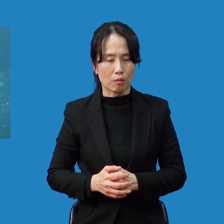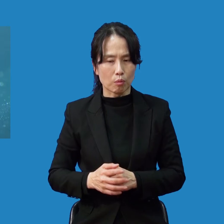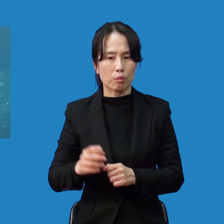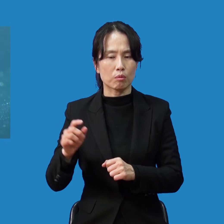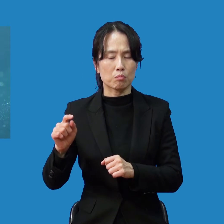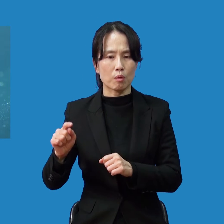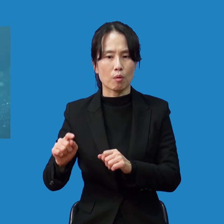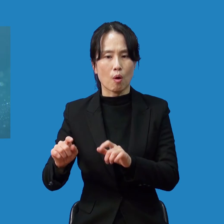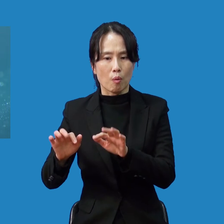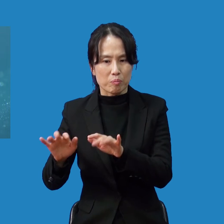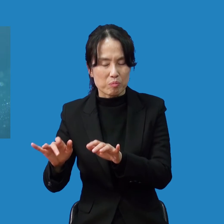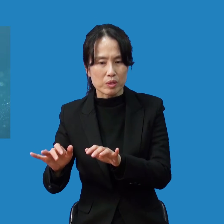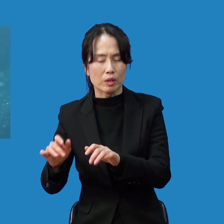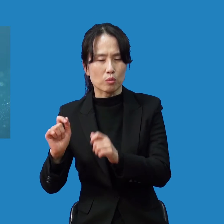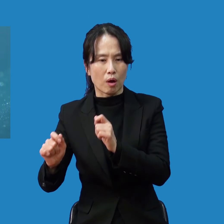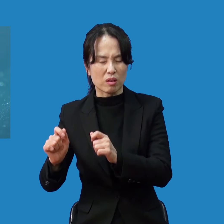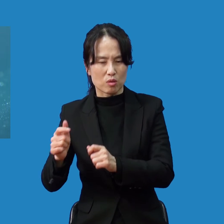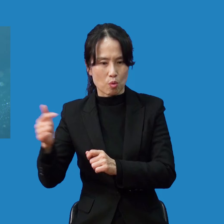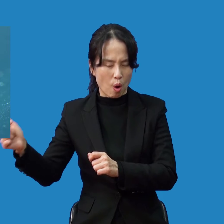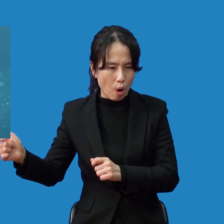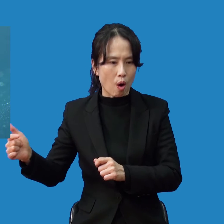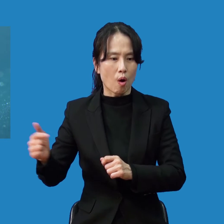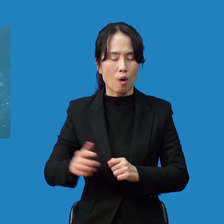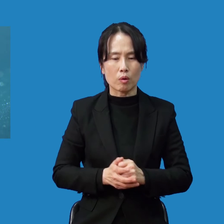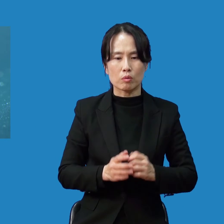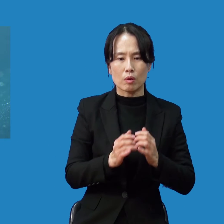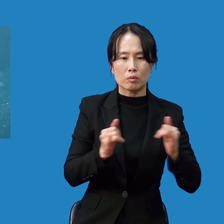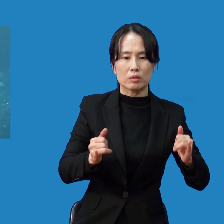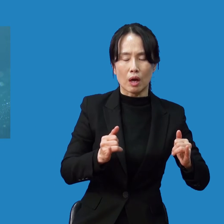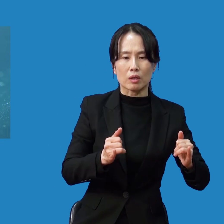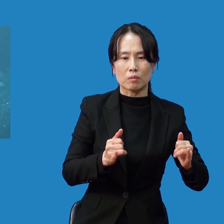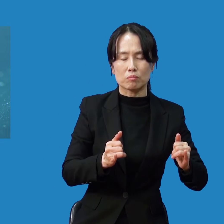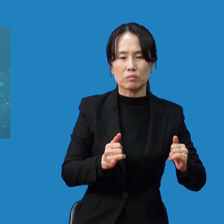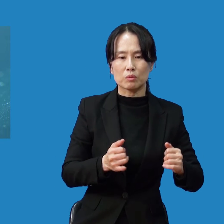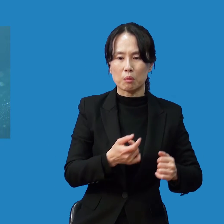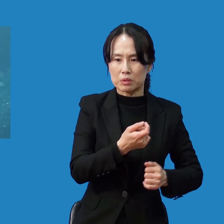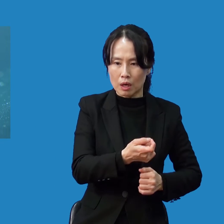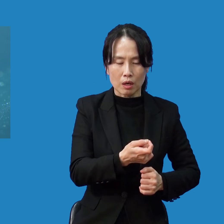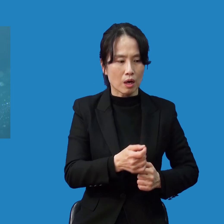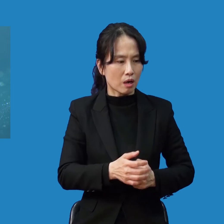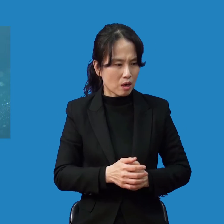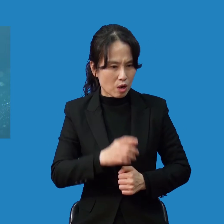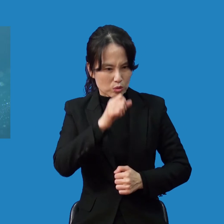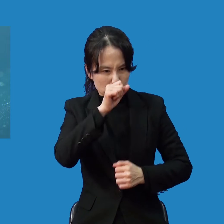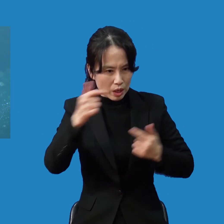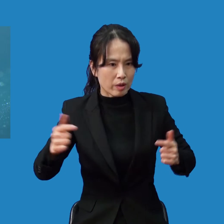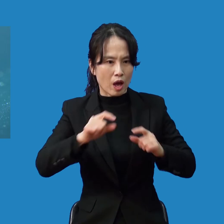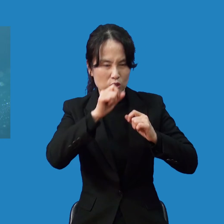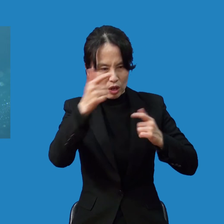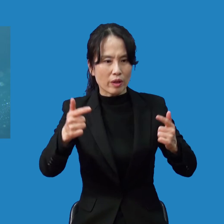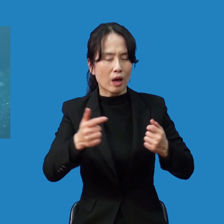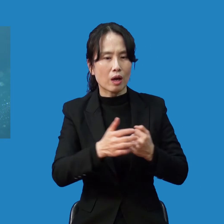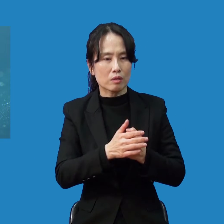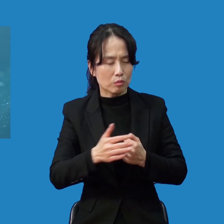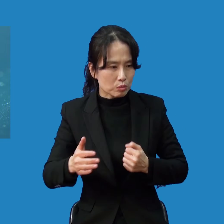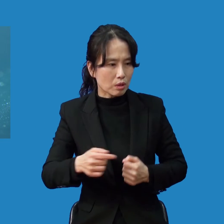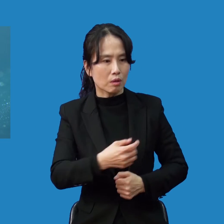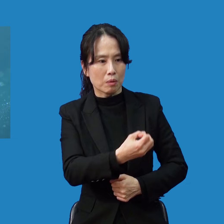좋은 지적입니다 했을 텐데, 그냥 좀 몰랐죠, 그렇게 예민한지. 근데 다른 교회로